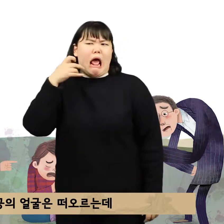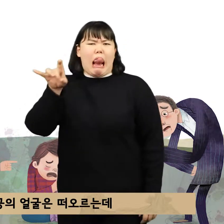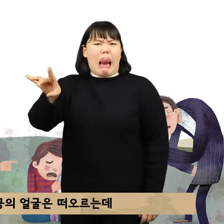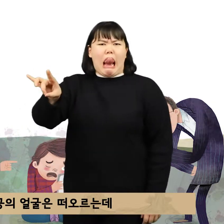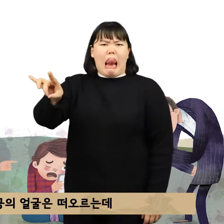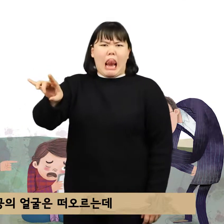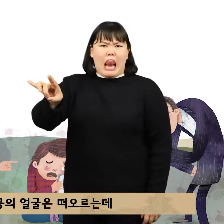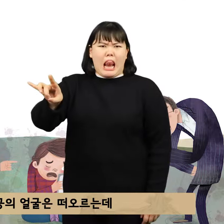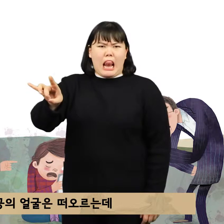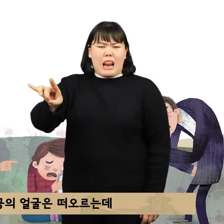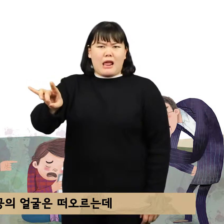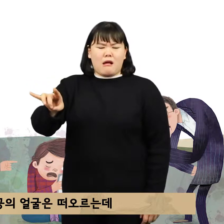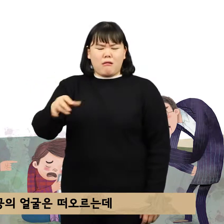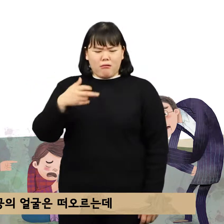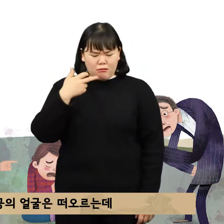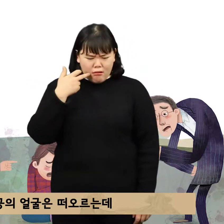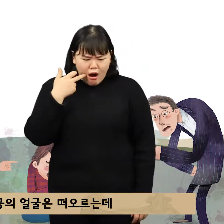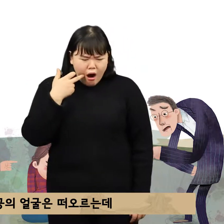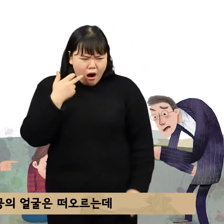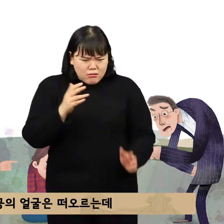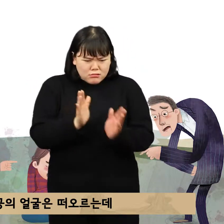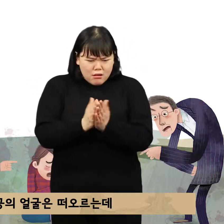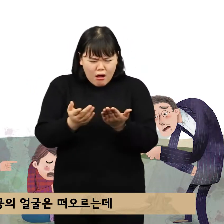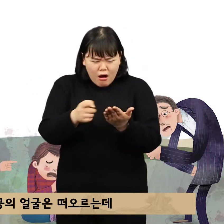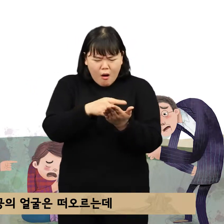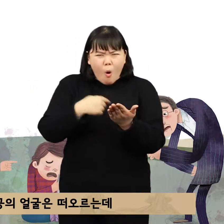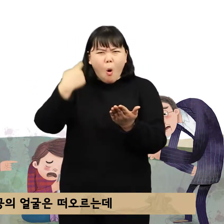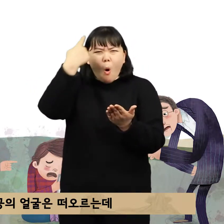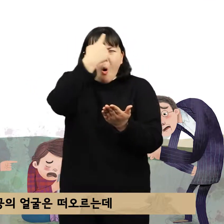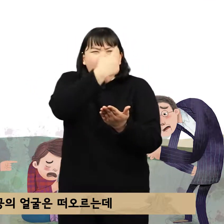책에 그려져 있던 주인공의 얼굴은 떠오르는데